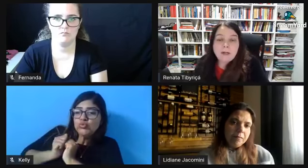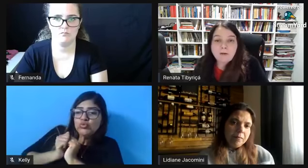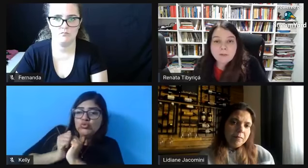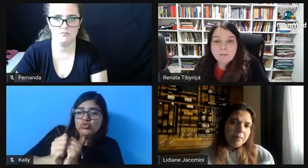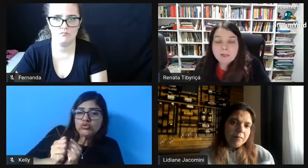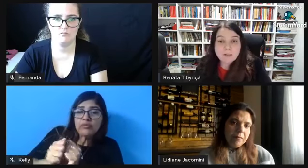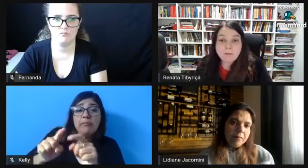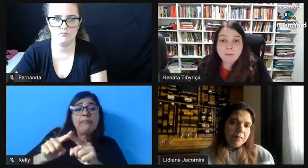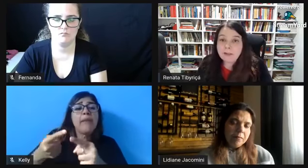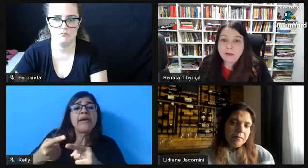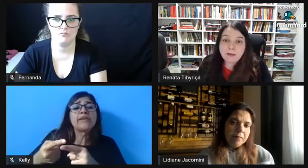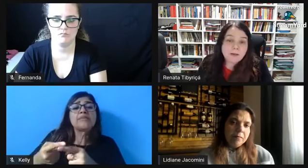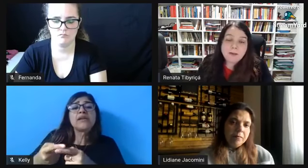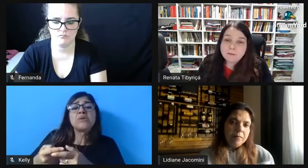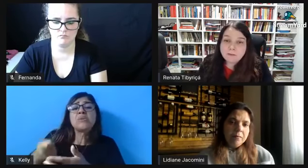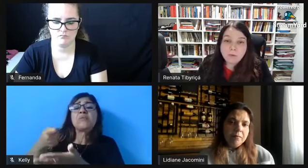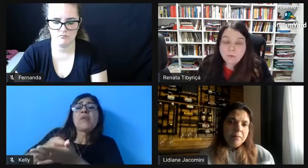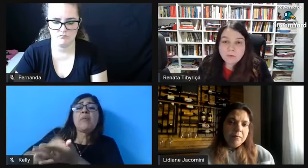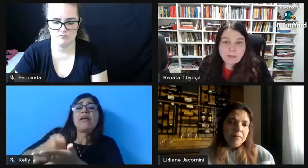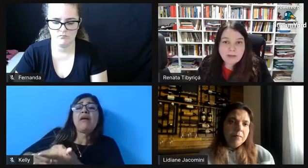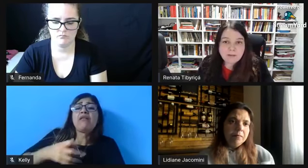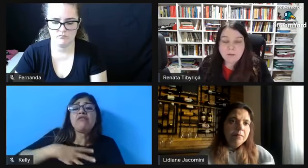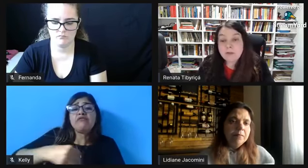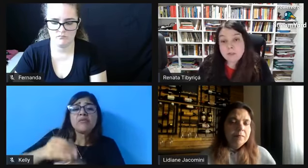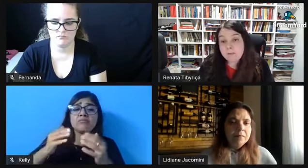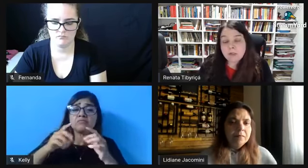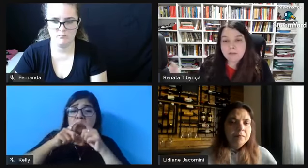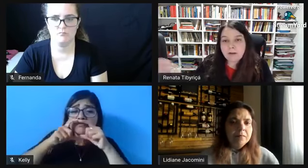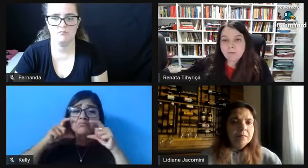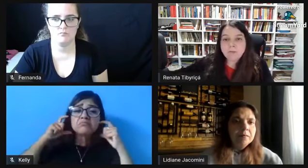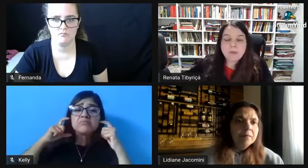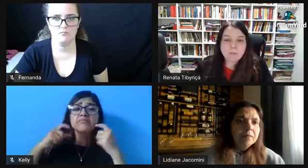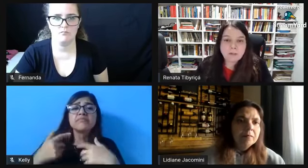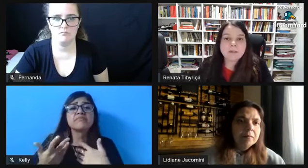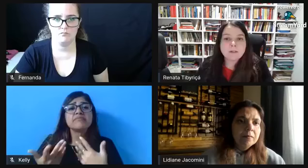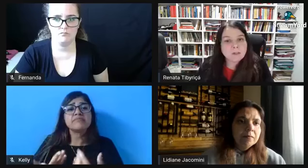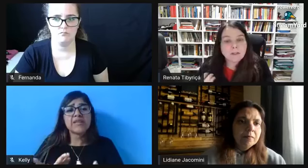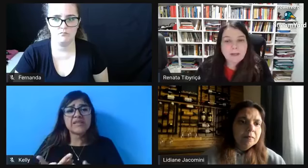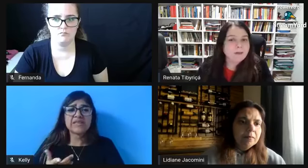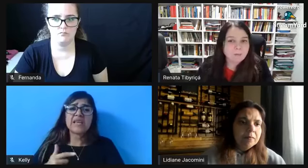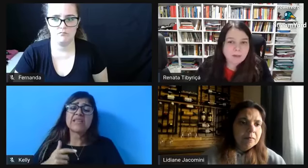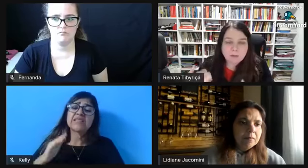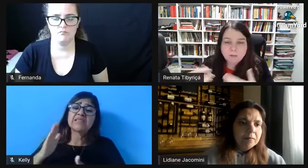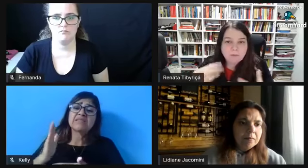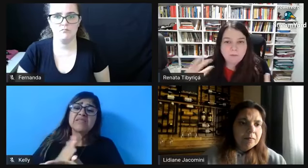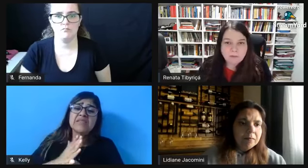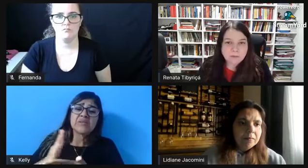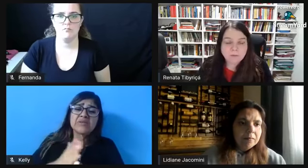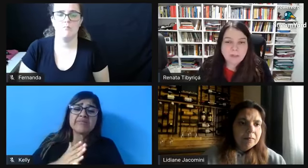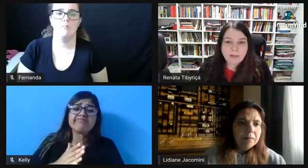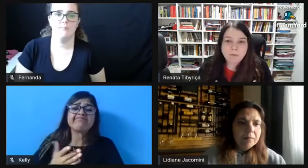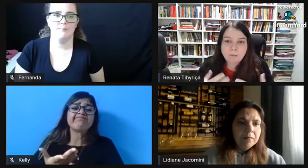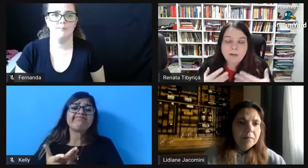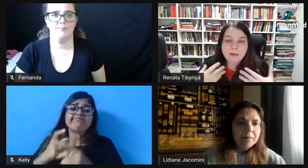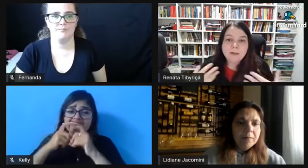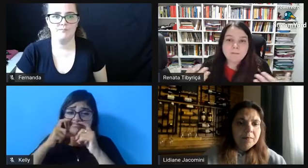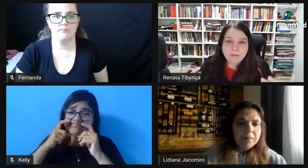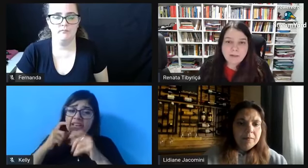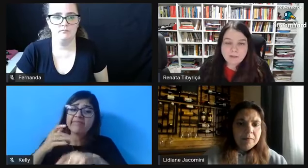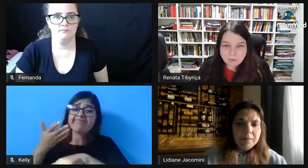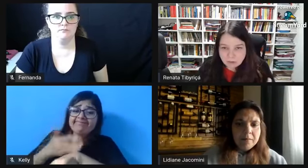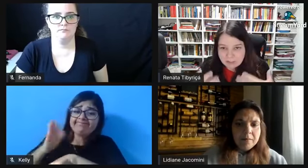pode obrigar a usar máscara porque não consegue. Talvez, de repente, até consiga, porque existe treino para isso. É possível fazer um treino